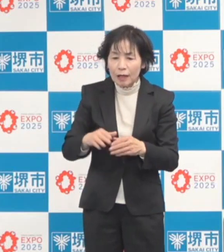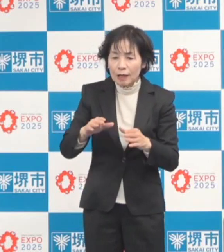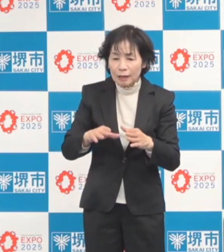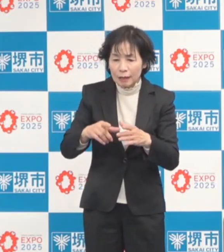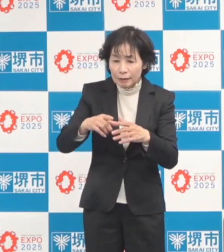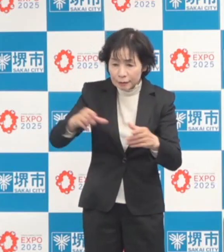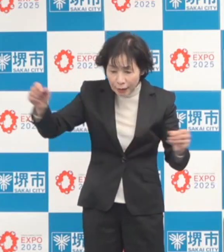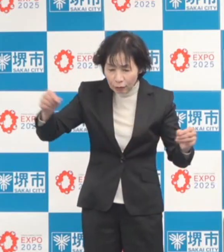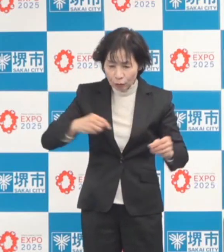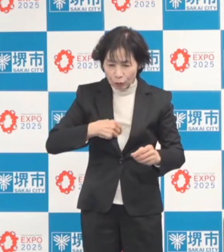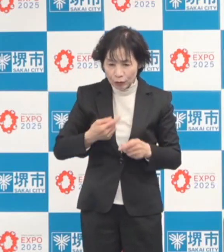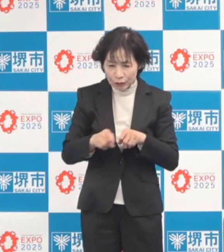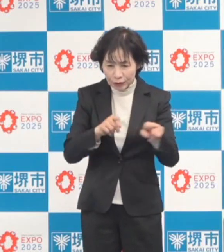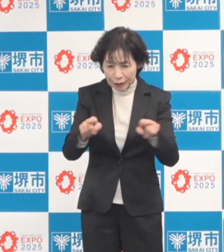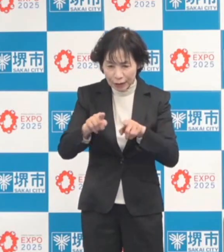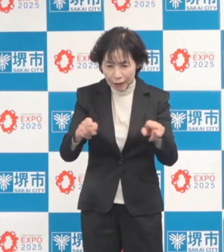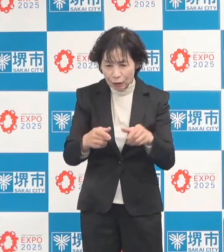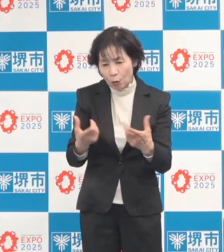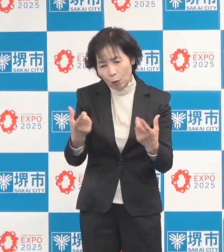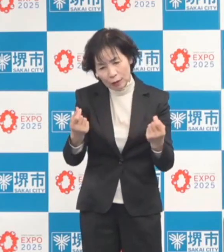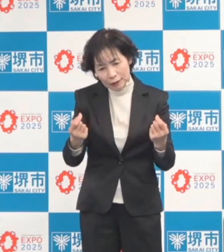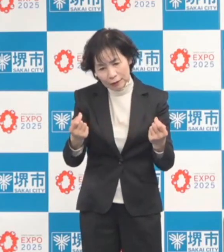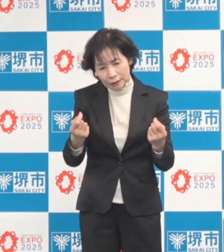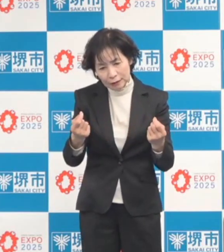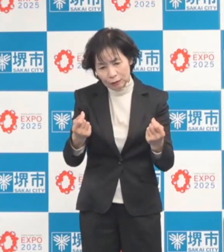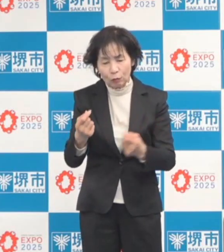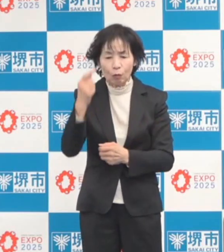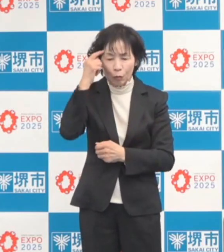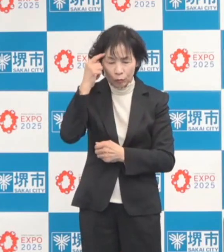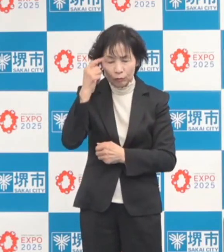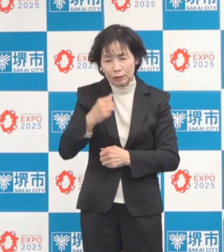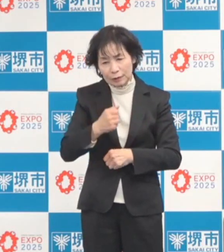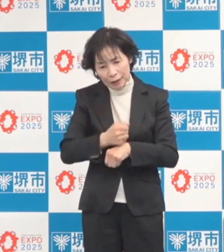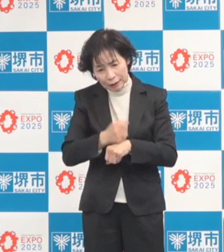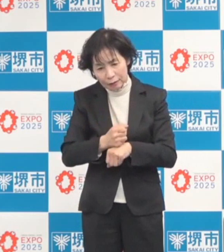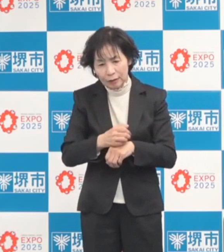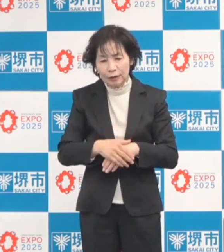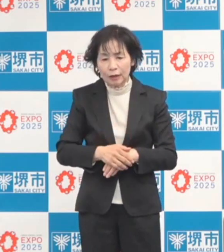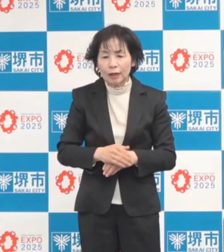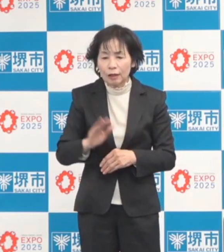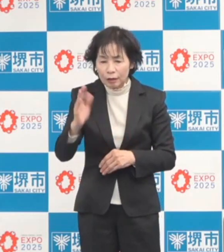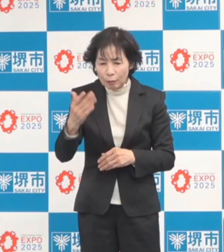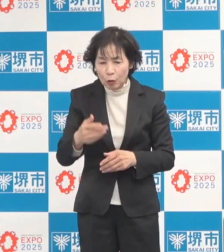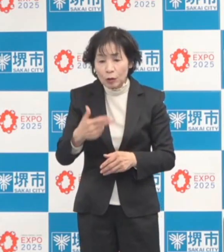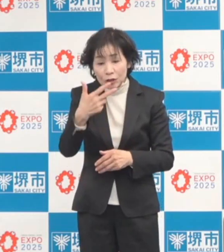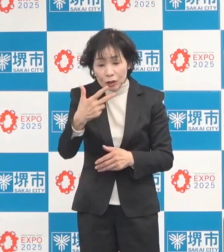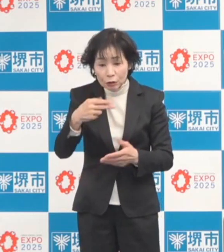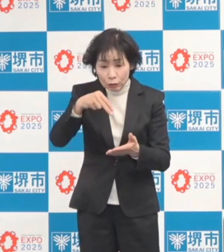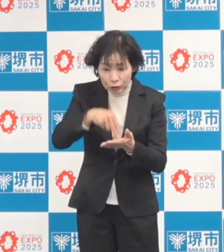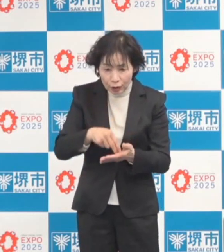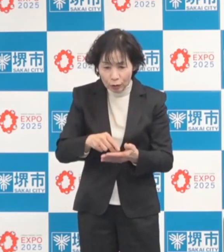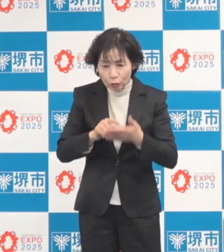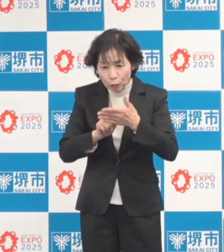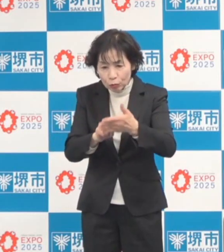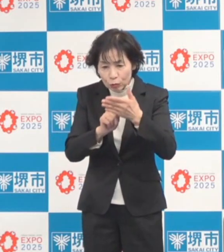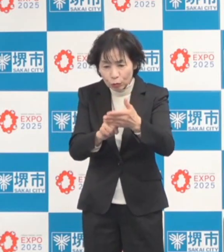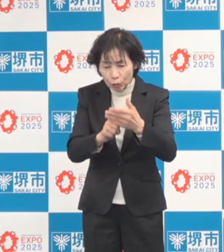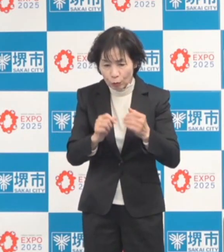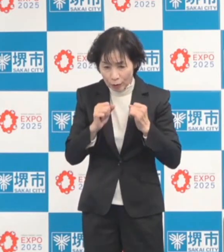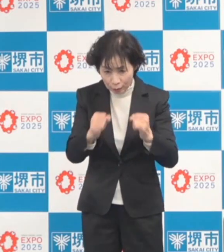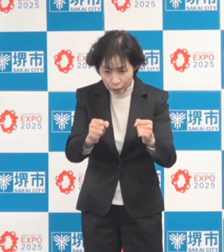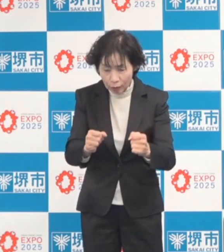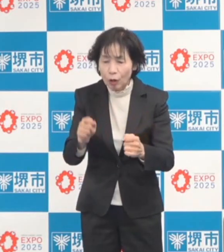題を抱えてですね、同様の課題を抱えて苦慮している部分もあるかと思いますので、市として努力すべきところはしますし、これは国